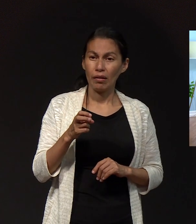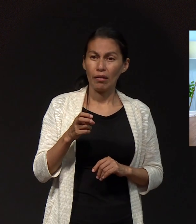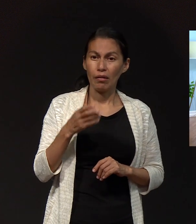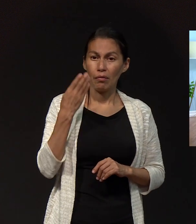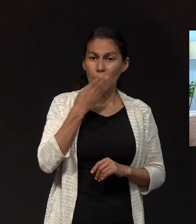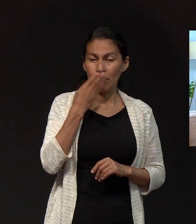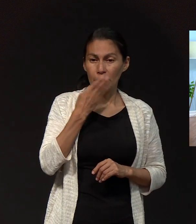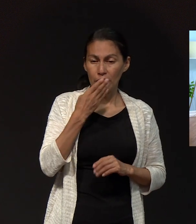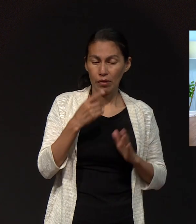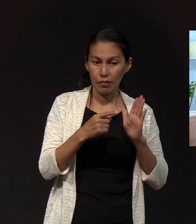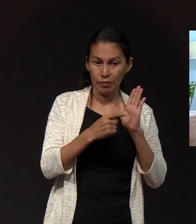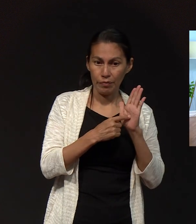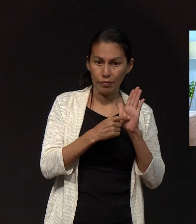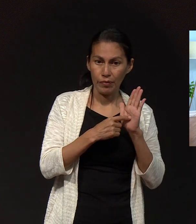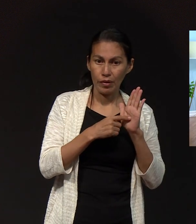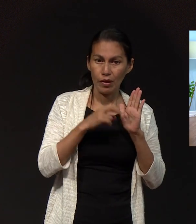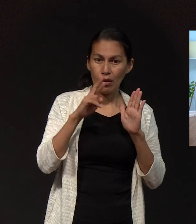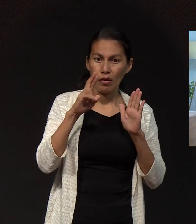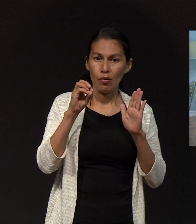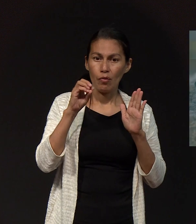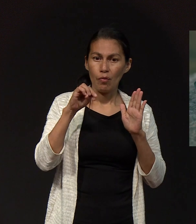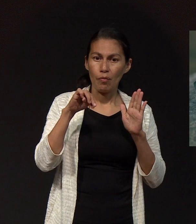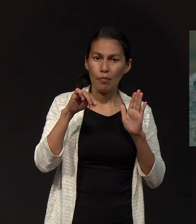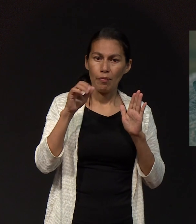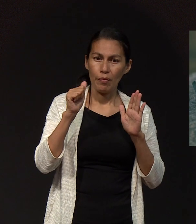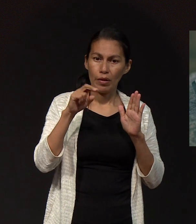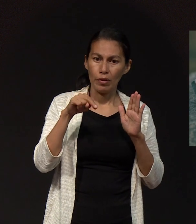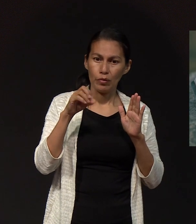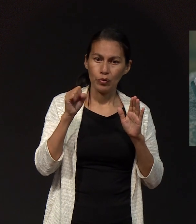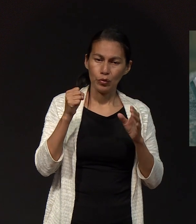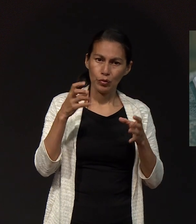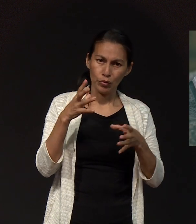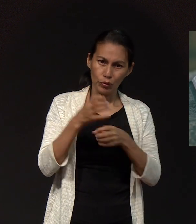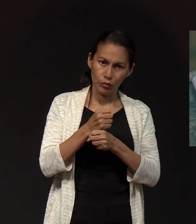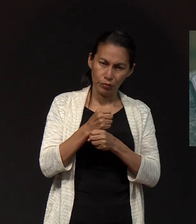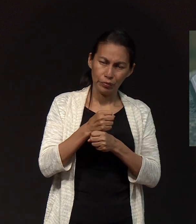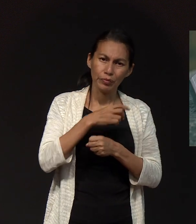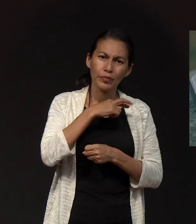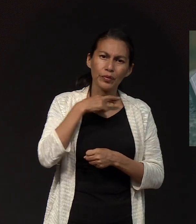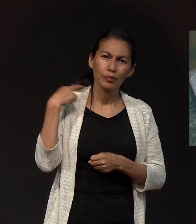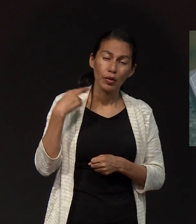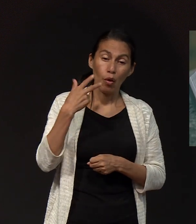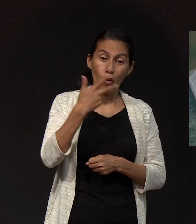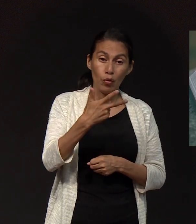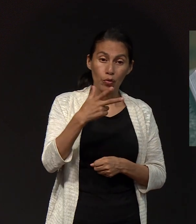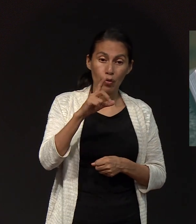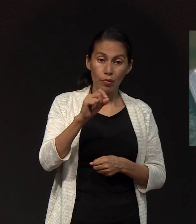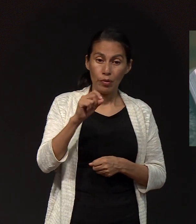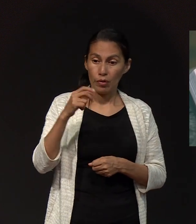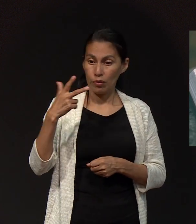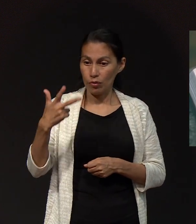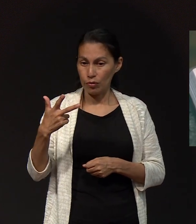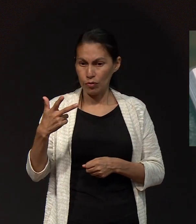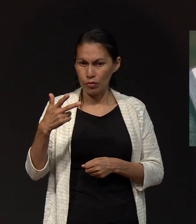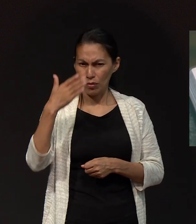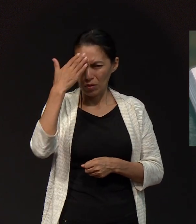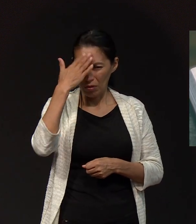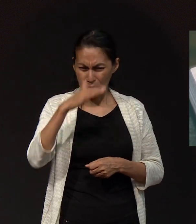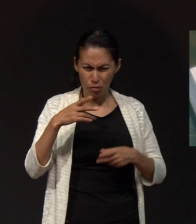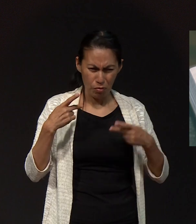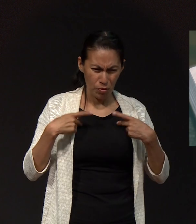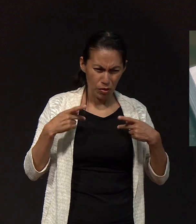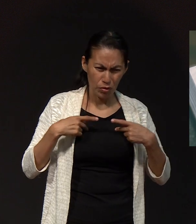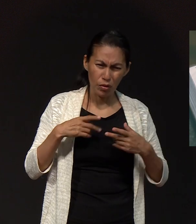Está en Romanos 8.28 Y dice Y sabemos Que para los que aman A Dios